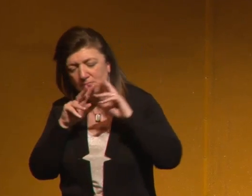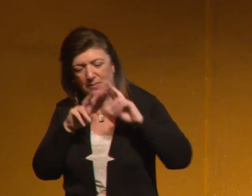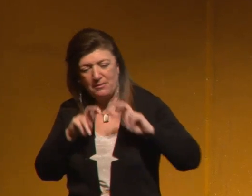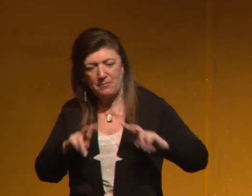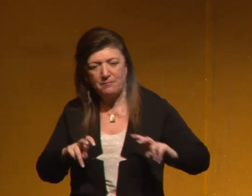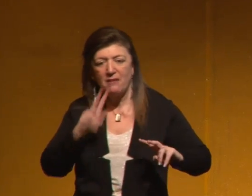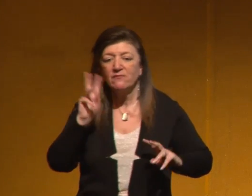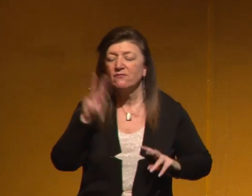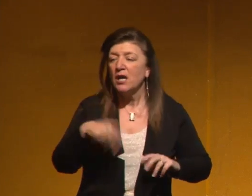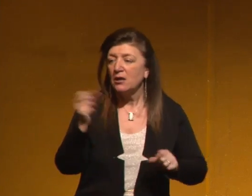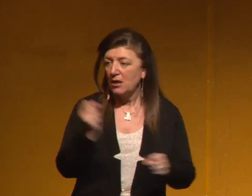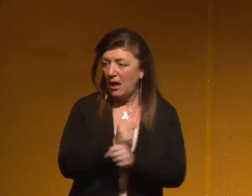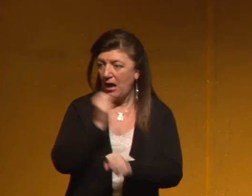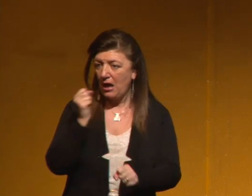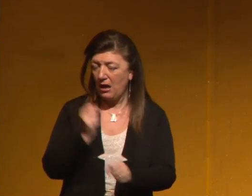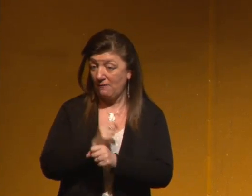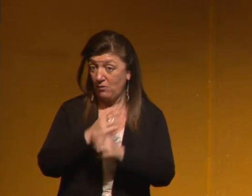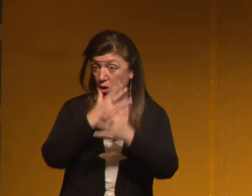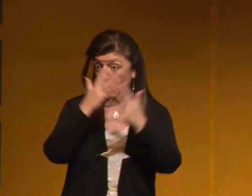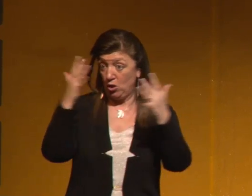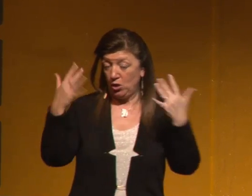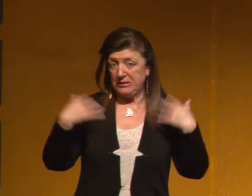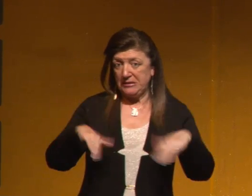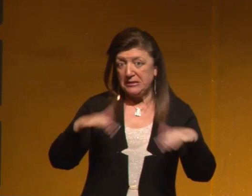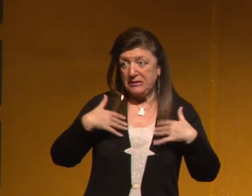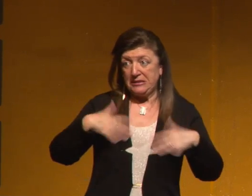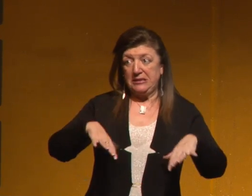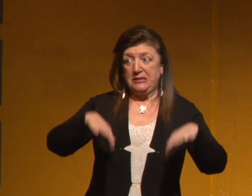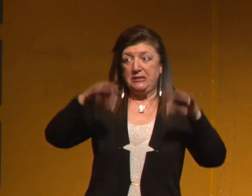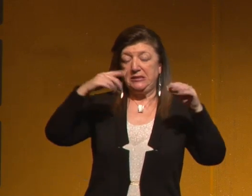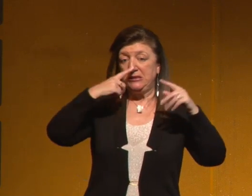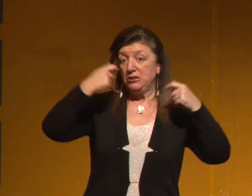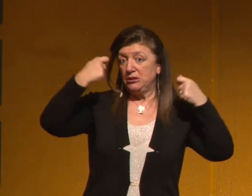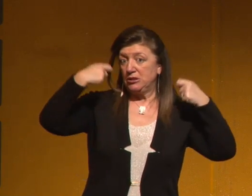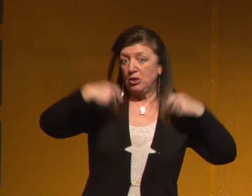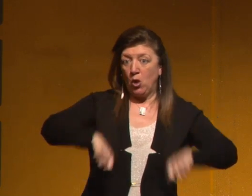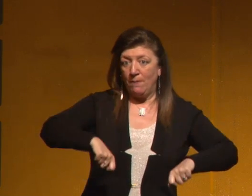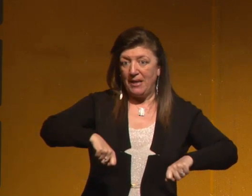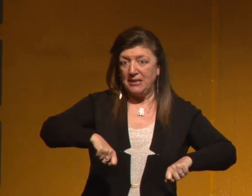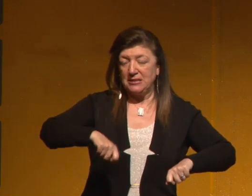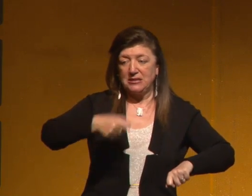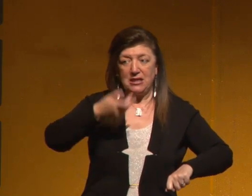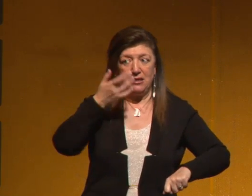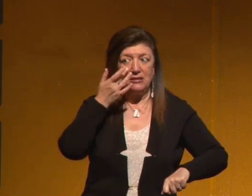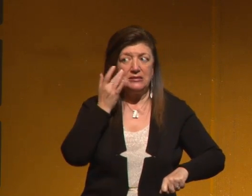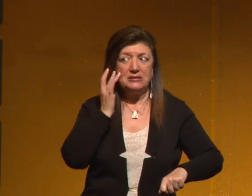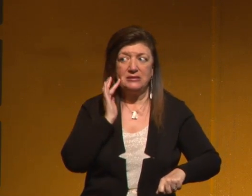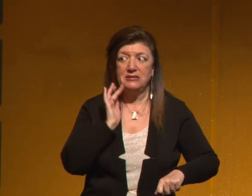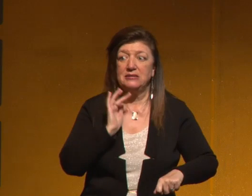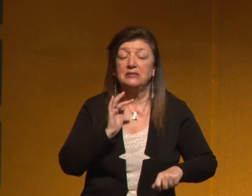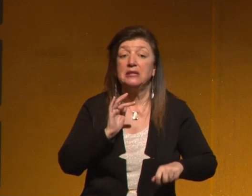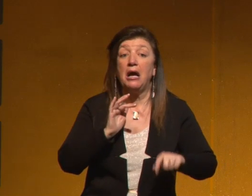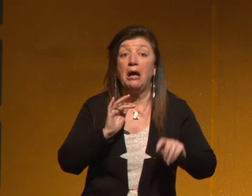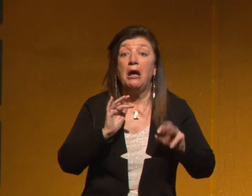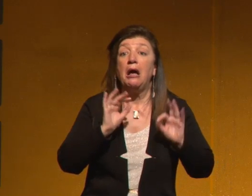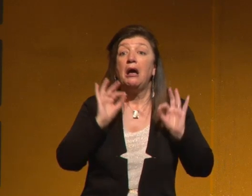diciamolo all'inizio diciamo era una scommessa ardita e non sappiamo come andrà a